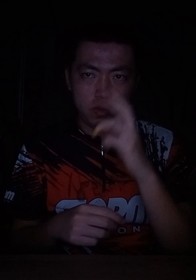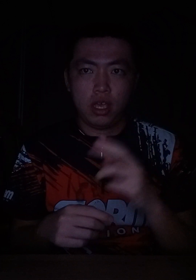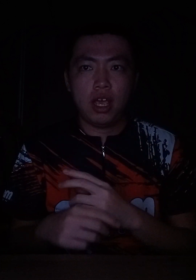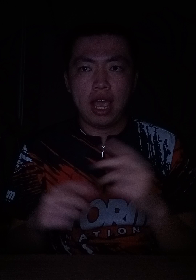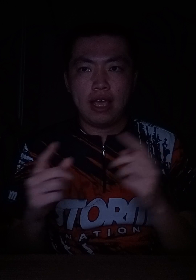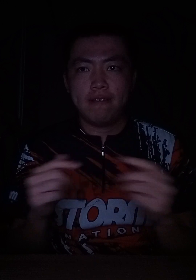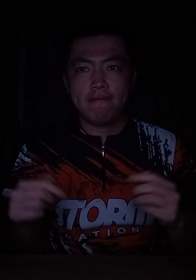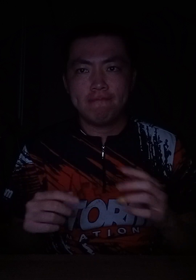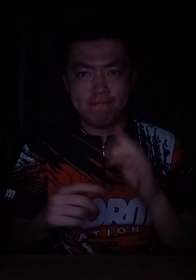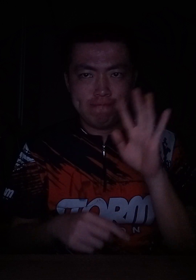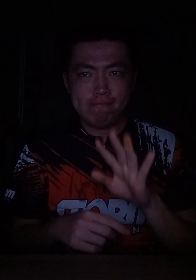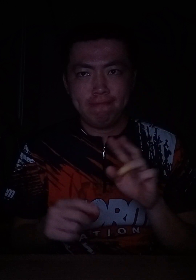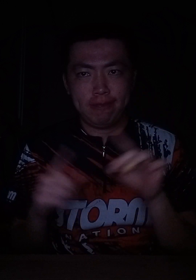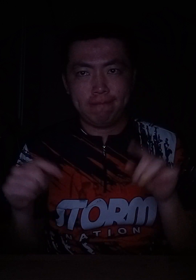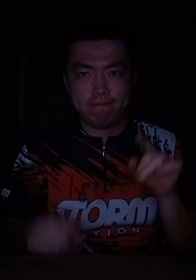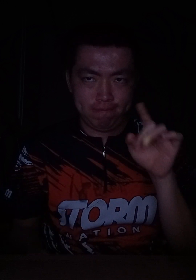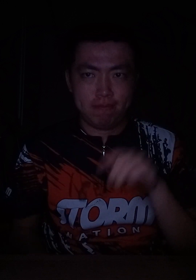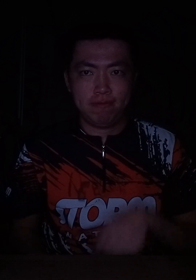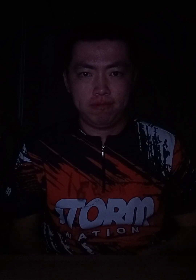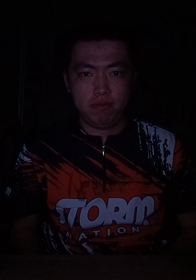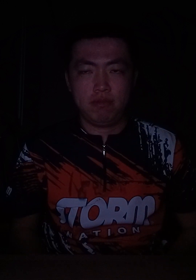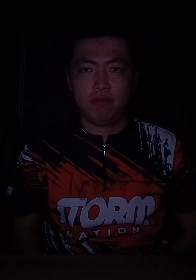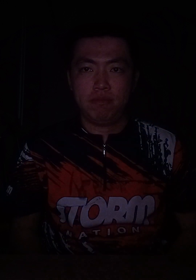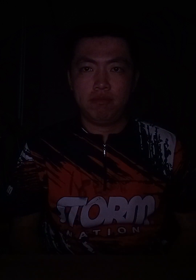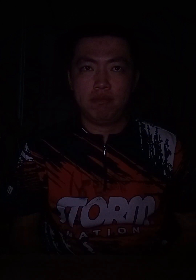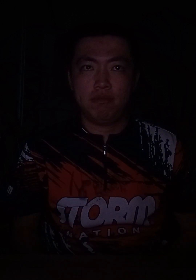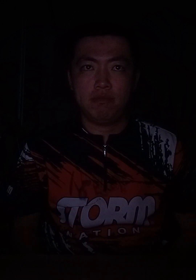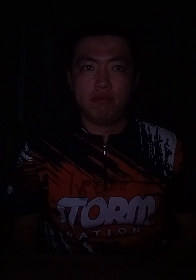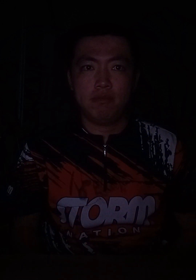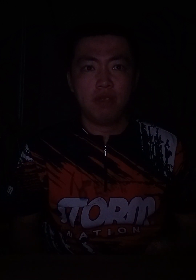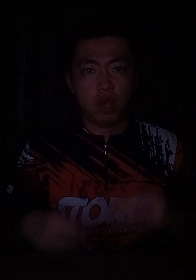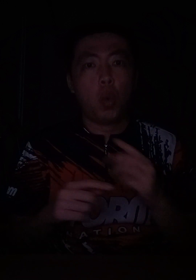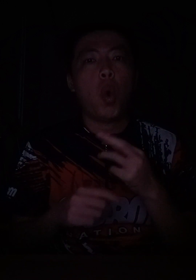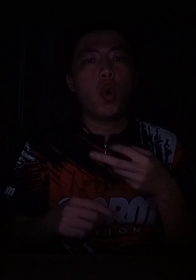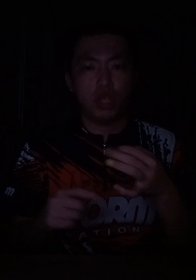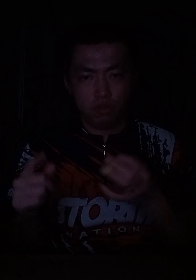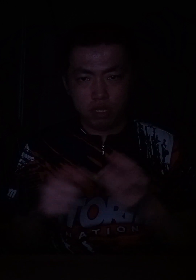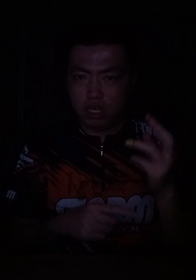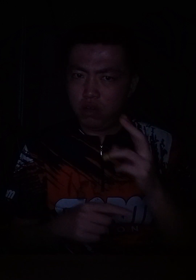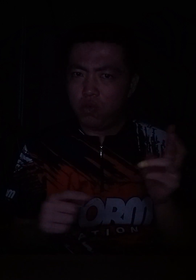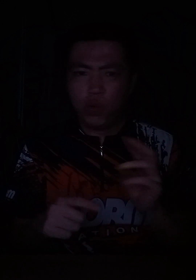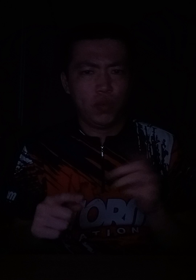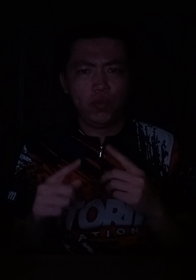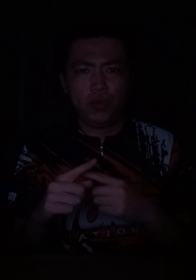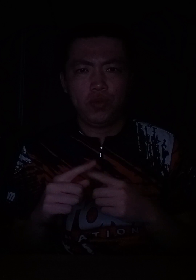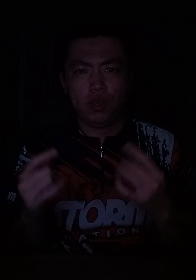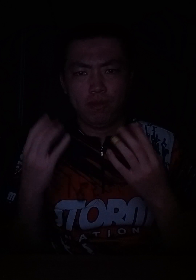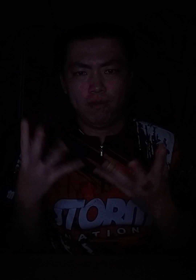승강기 점검 시 2명 이상이 하도록 권고했습니다. 하지만 권고이다 보니 지켜지지 않는 경우가